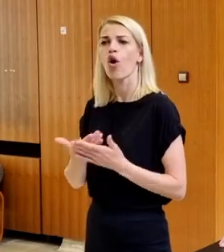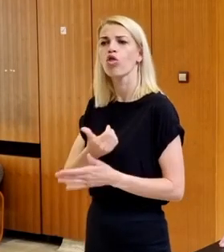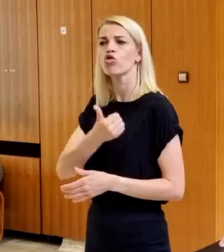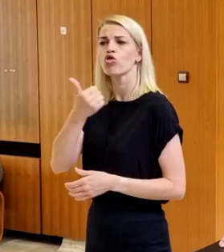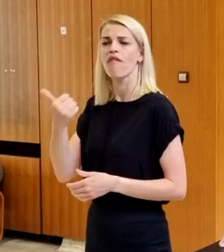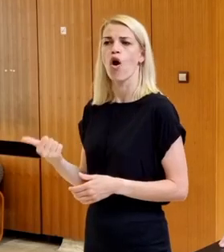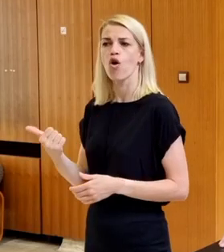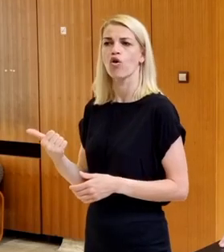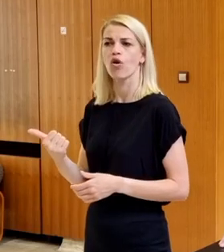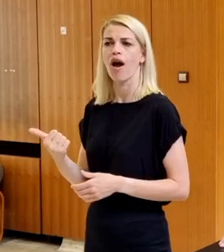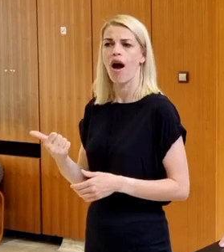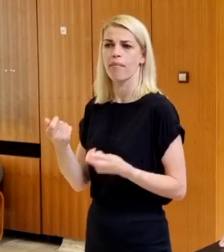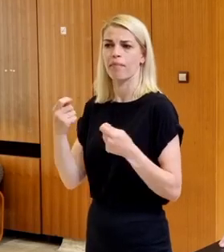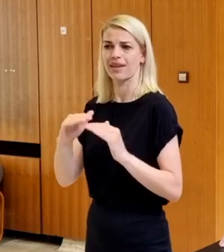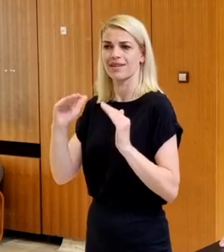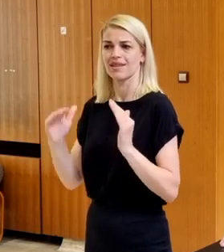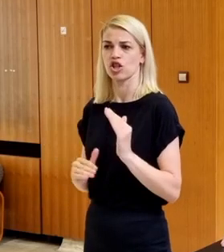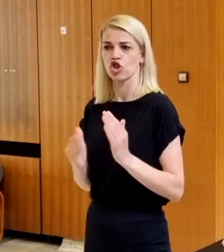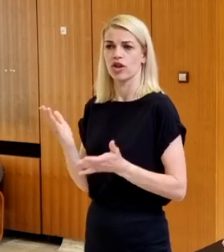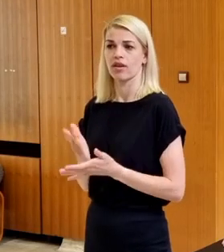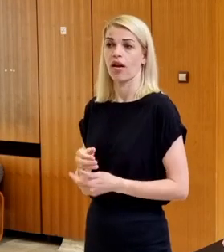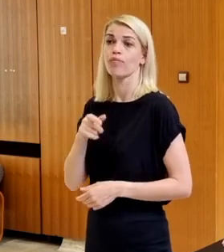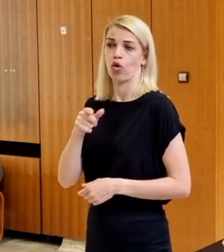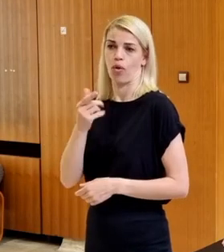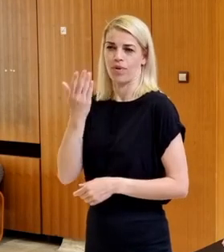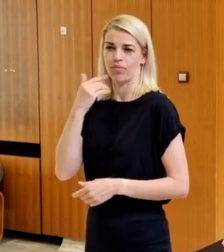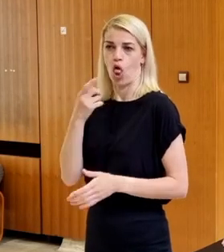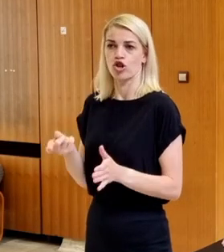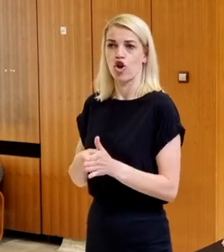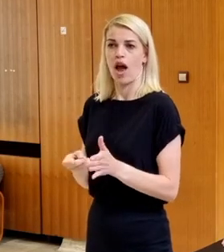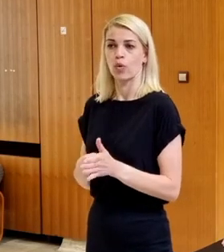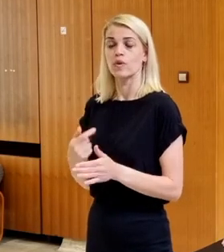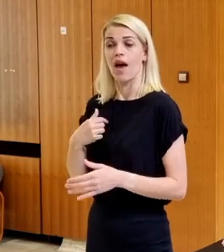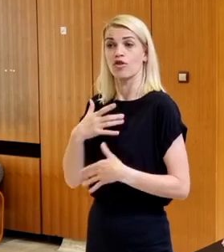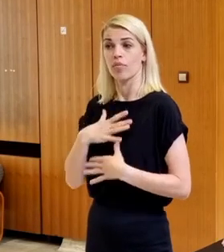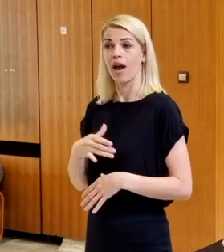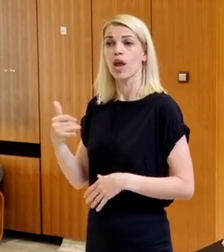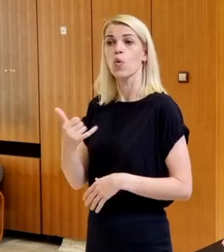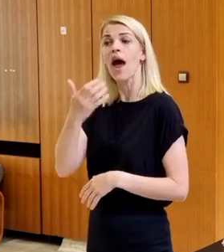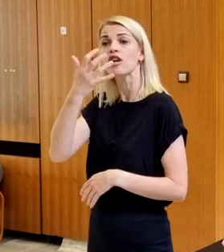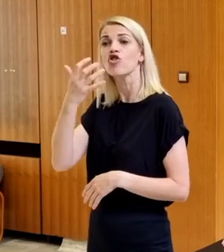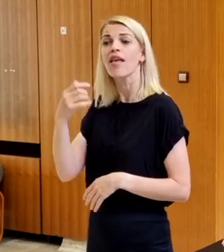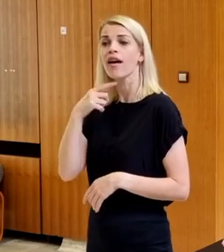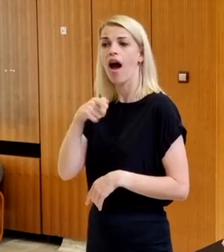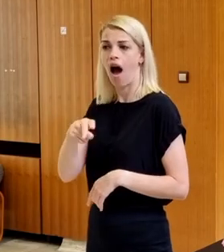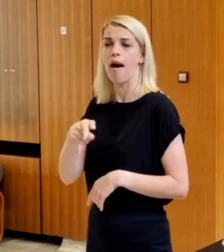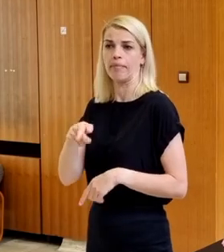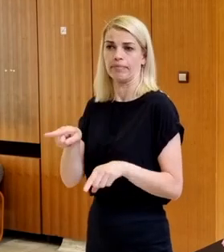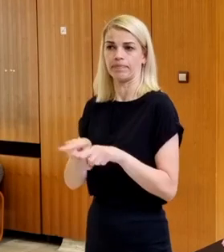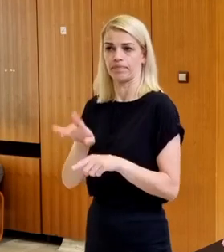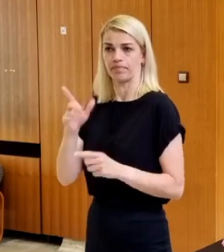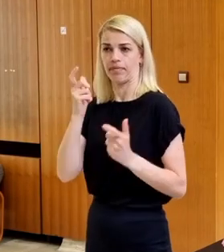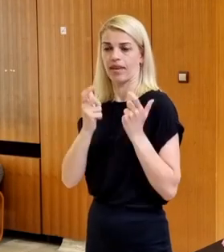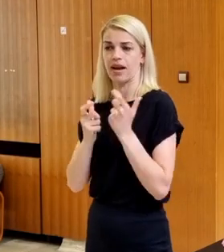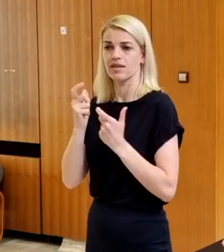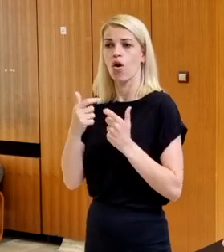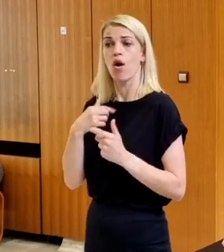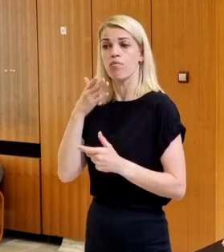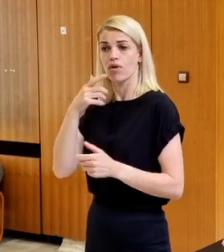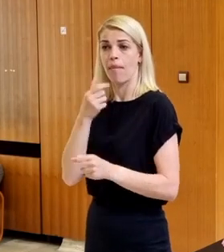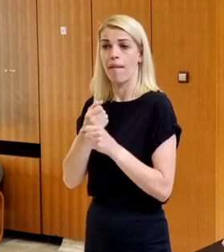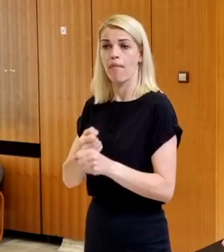To by bolo veľmi žiadúce, to som už aj v minulosti hovoril. Som rád, že sa Juraj Šeliga k tomuto priklonil. My tam budeme